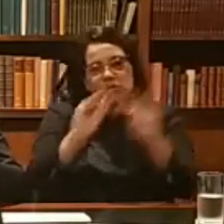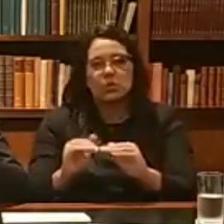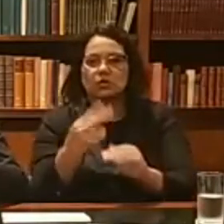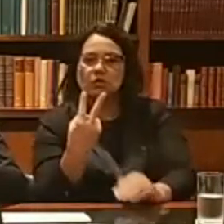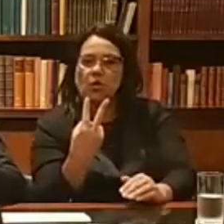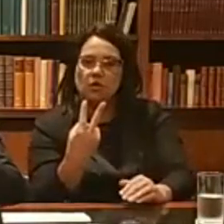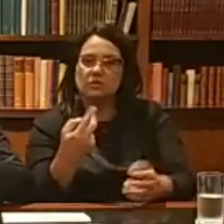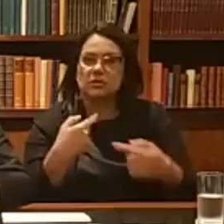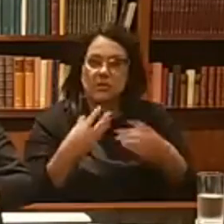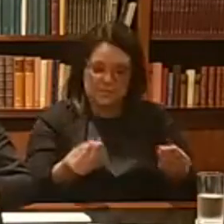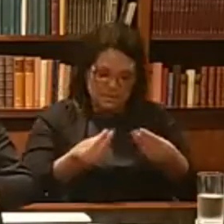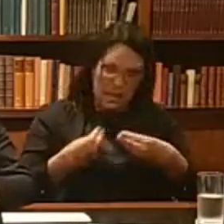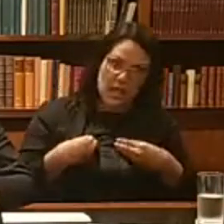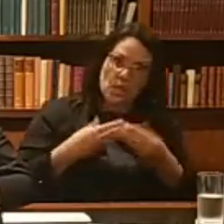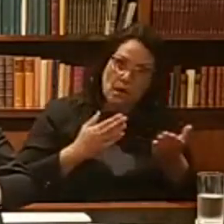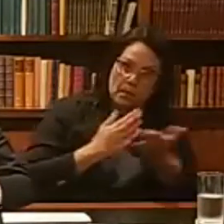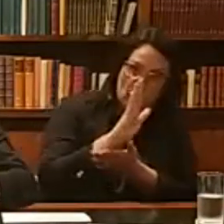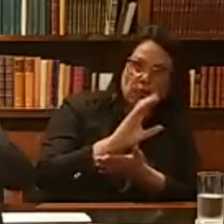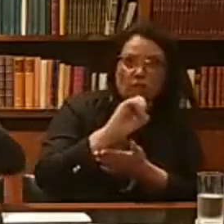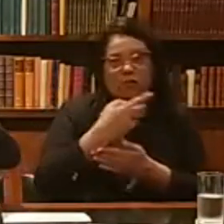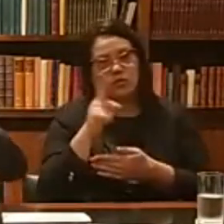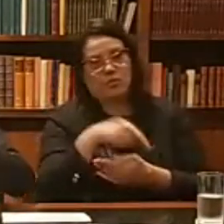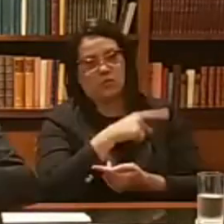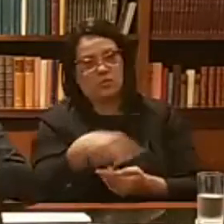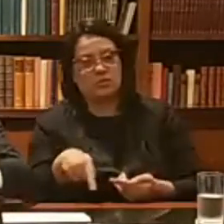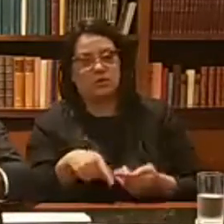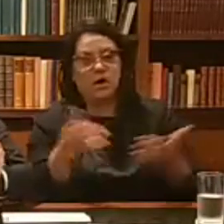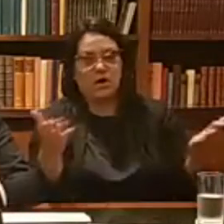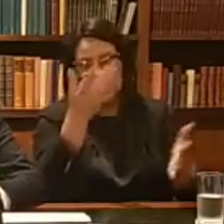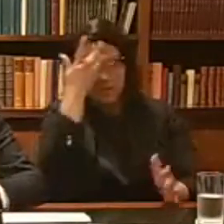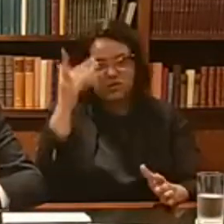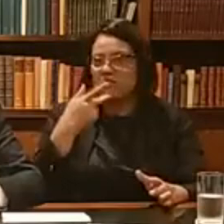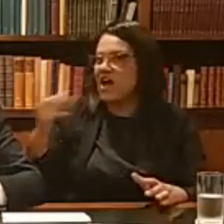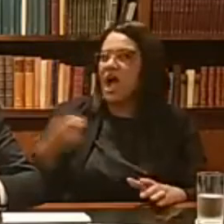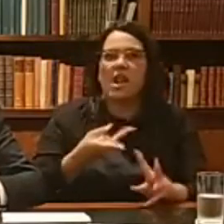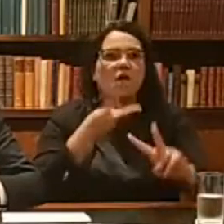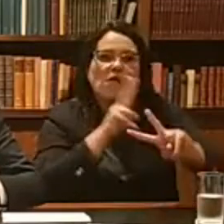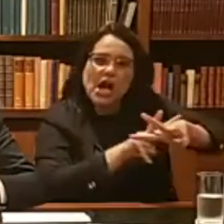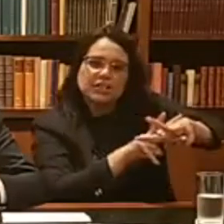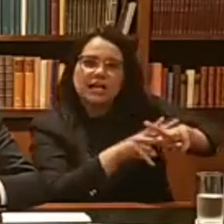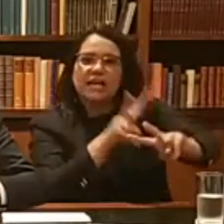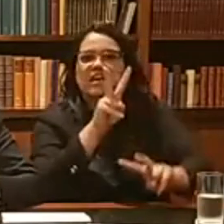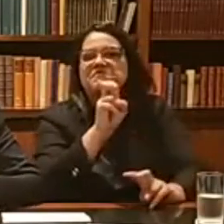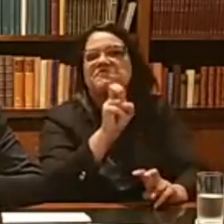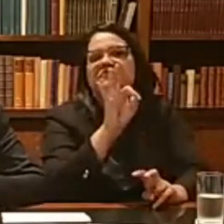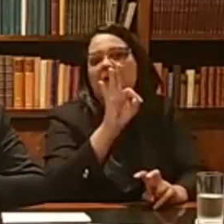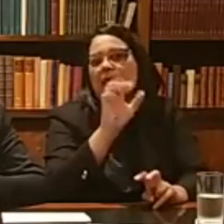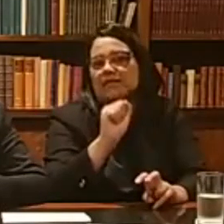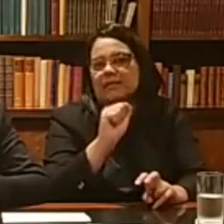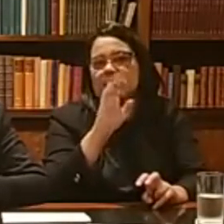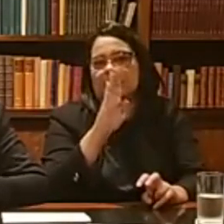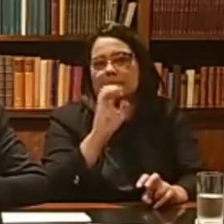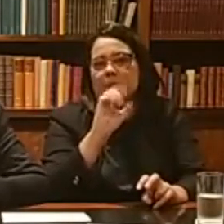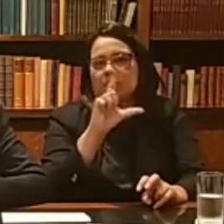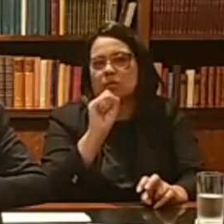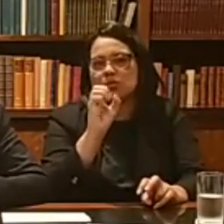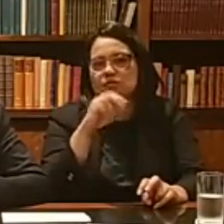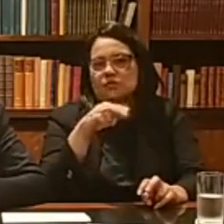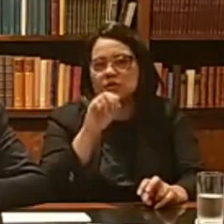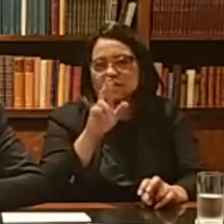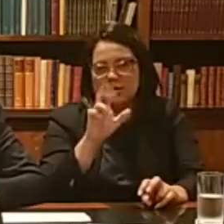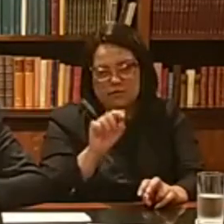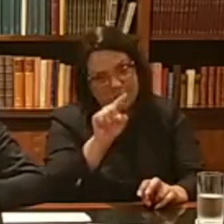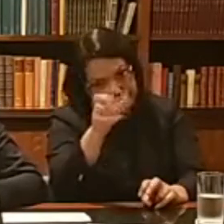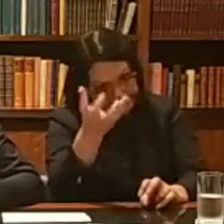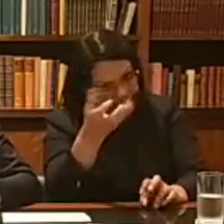eu vetar ou sancionar. Agora o pessoal está falando, veta Bolsonaro. Vamos lá, pessoal que veta, presta atenção aí. O